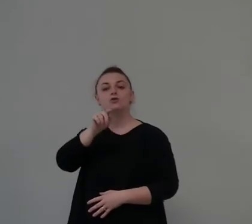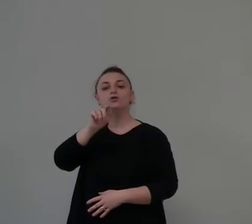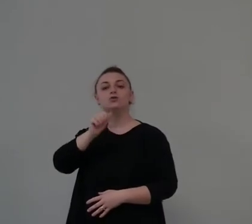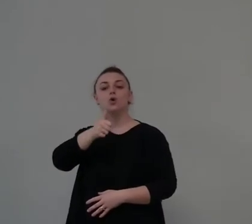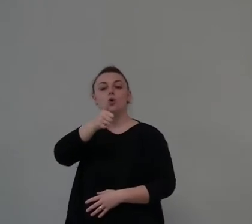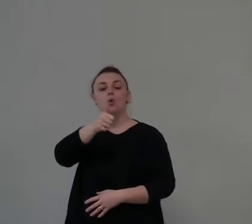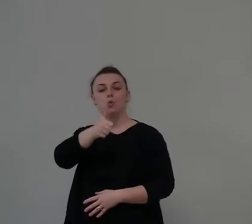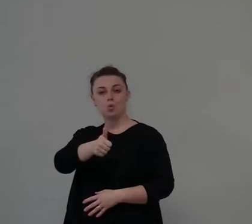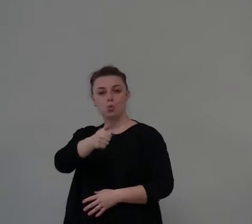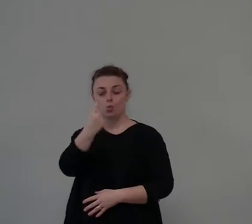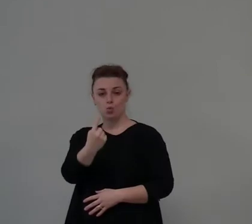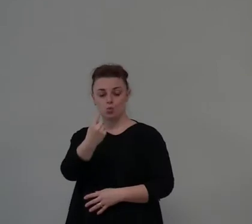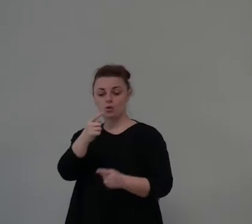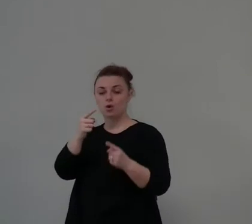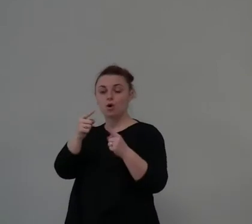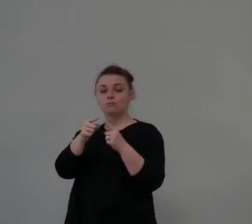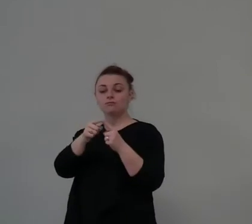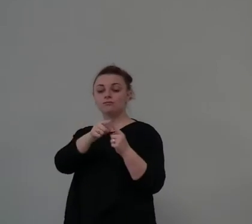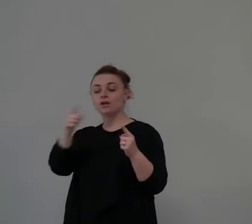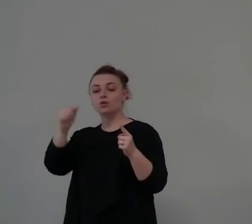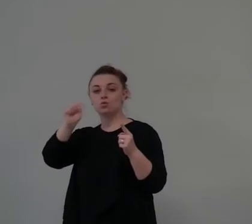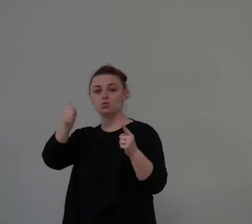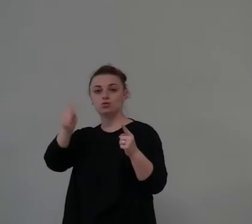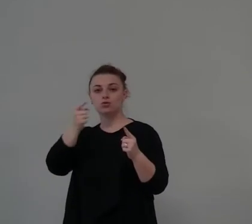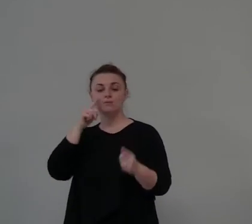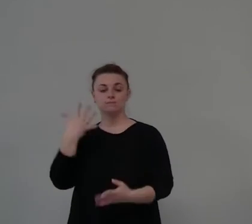prego Alessandro di mettere sul video.